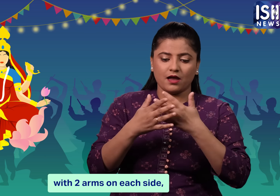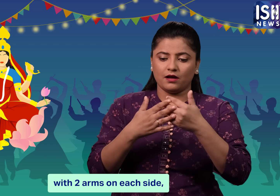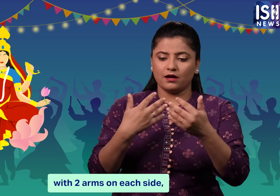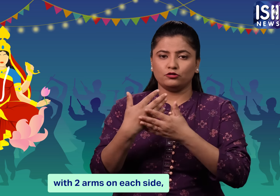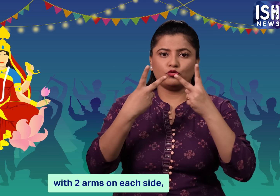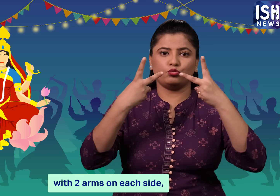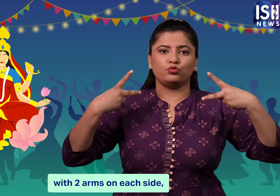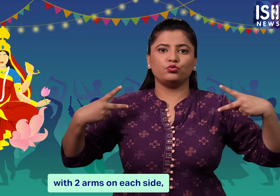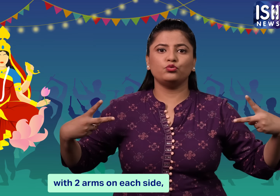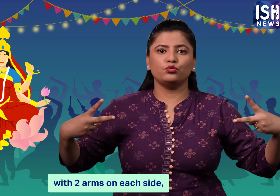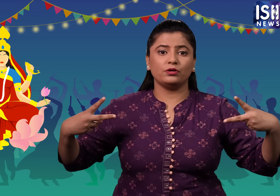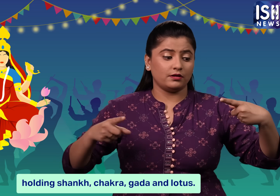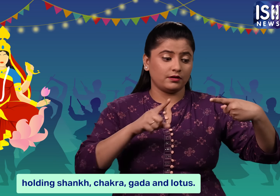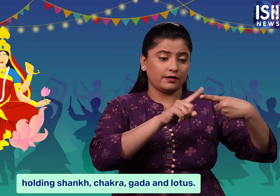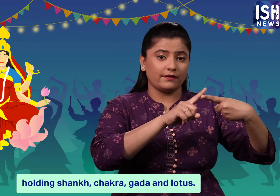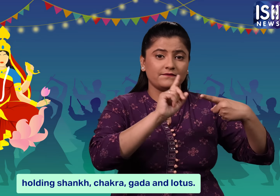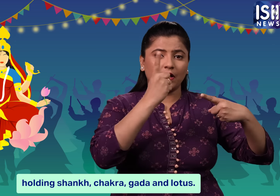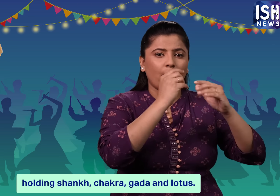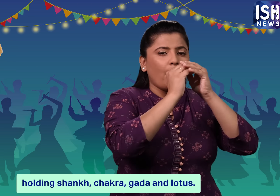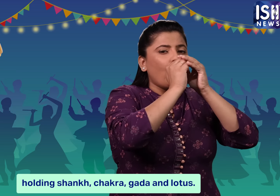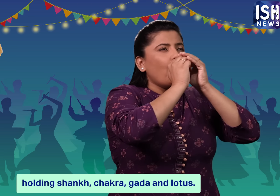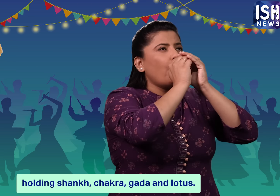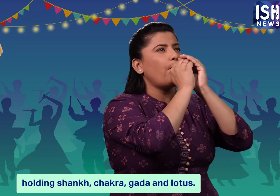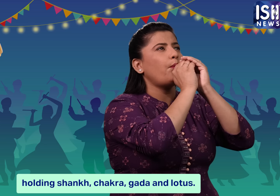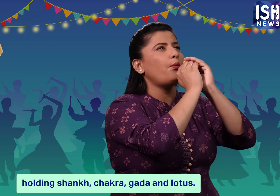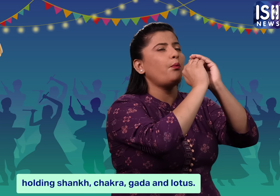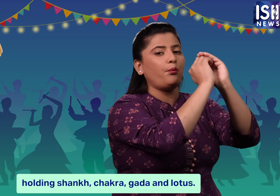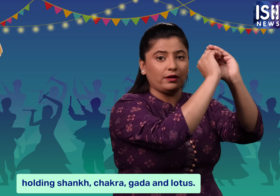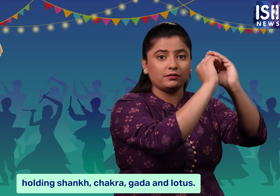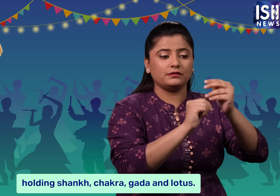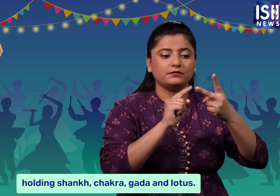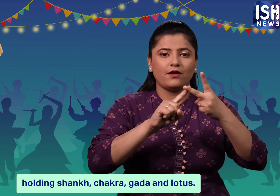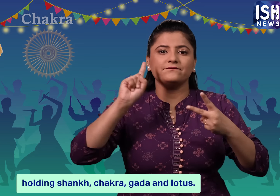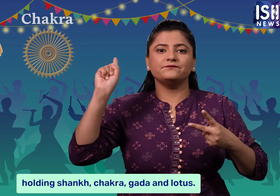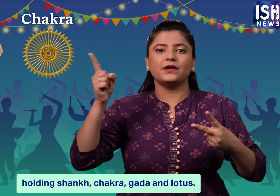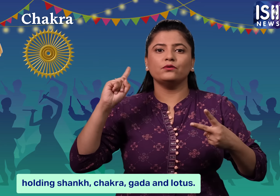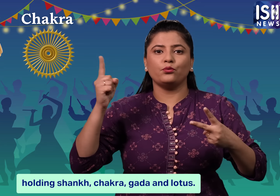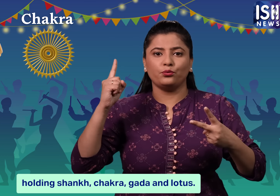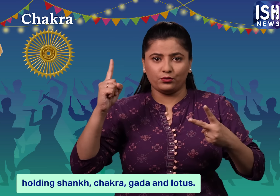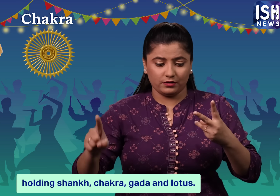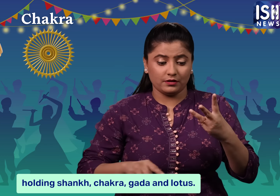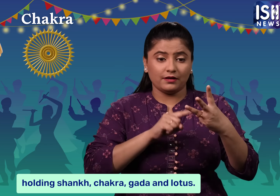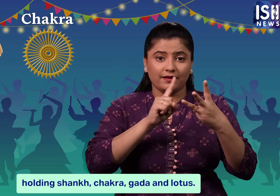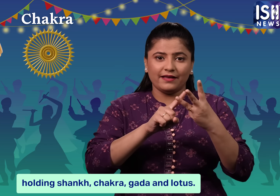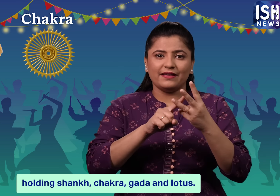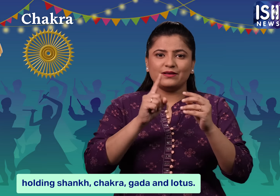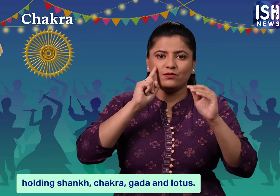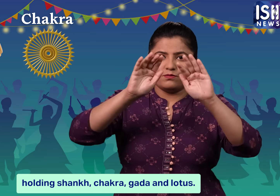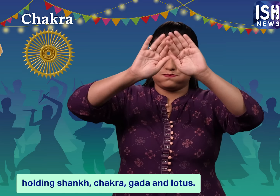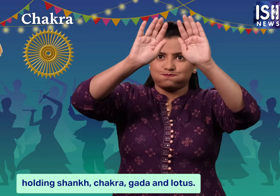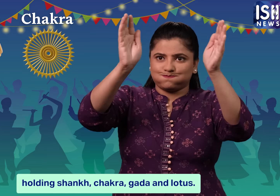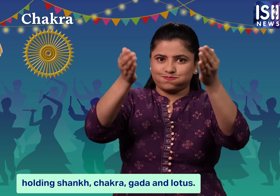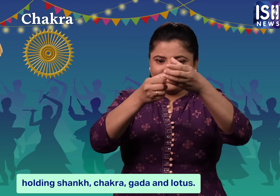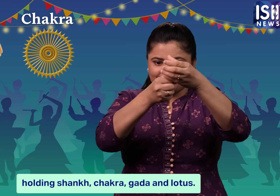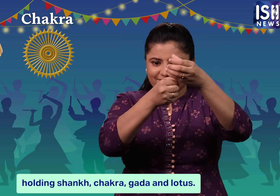दोनों तरफ उनकी 2 भुजाएं हैं और वे शंख, चक्र, गदा और